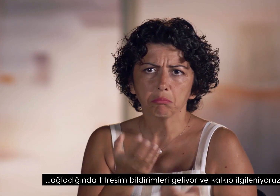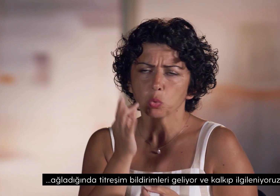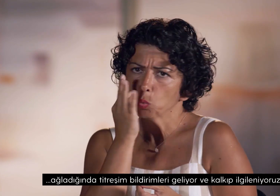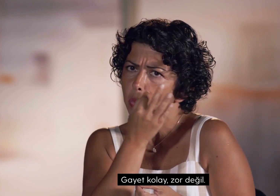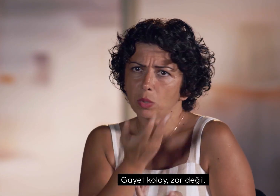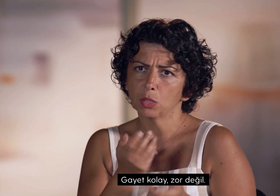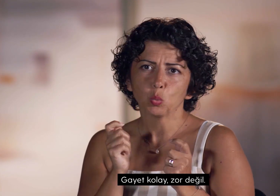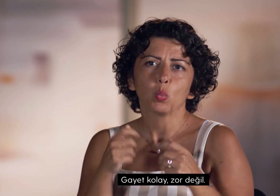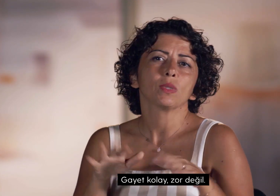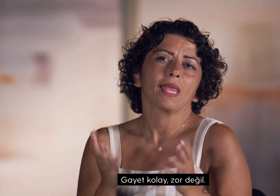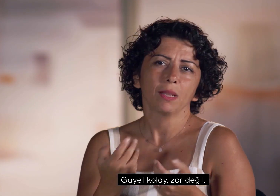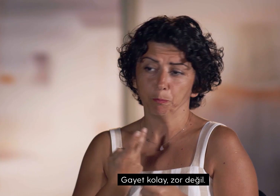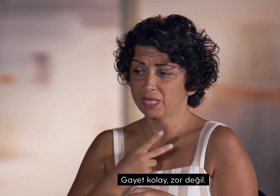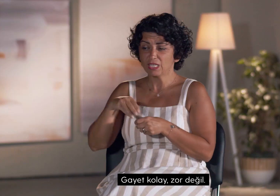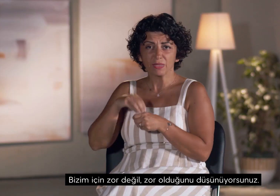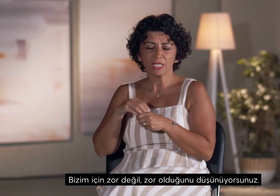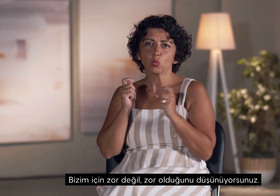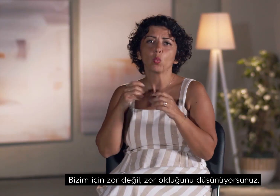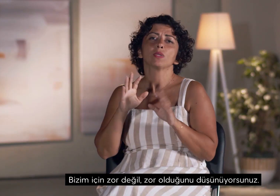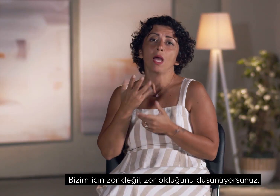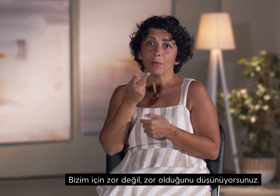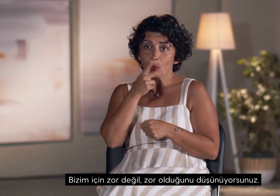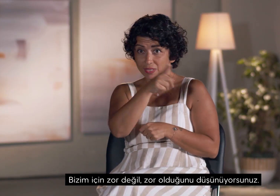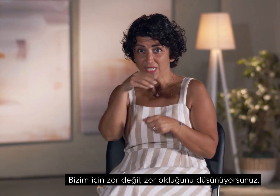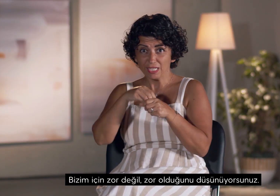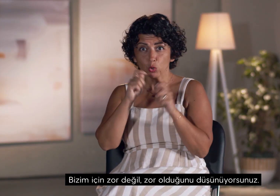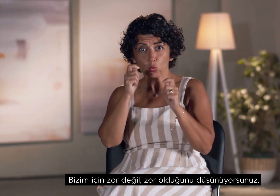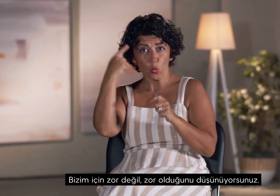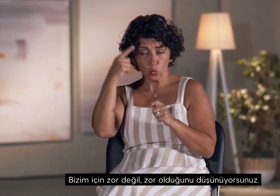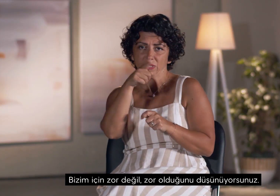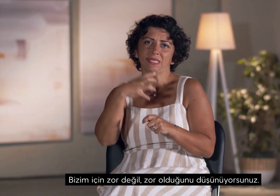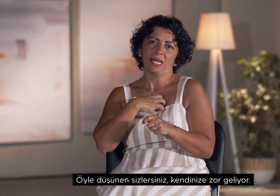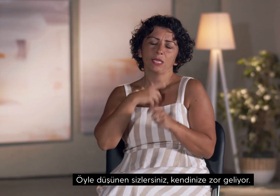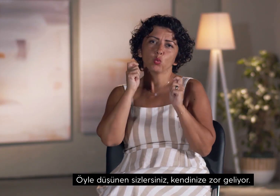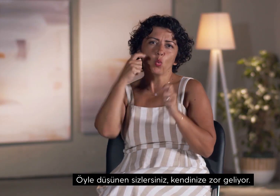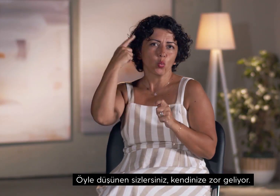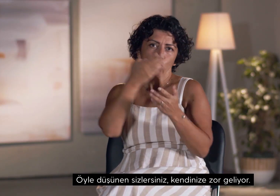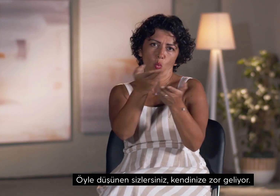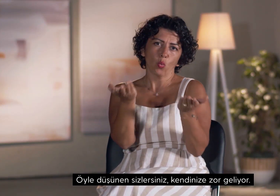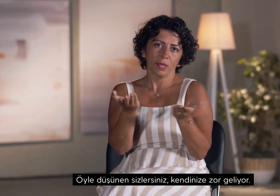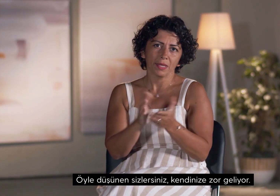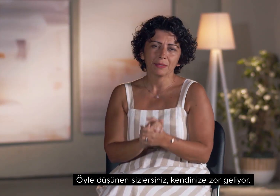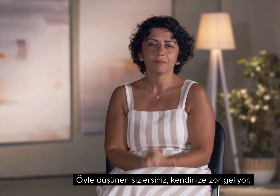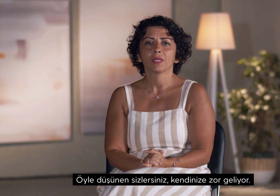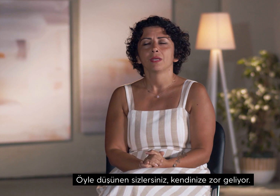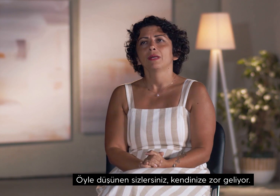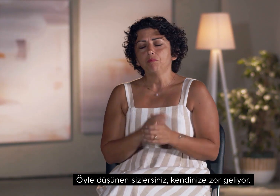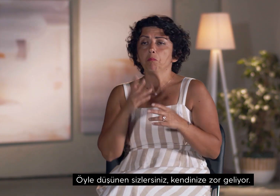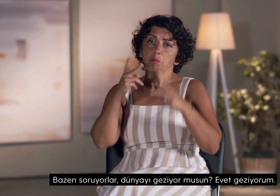ilgileniyoruz. Gayet kolay, zor değil. Bizim için zor değil, zor olduğunu düşünüyorsunuz. Öyle düşünen sizlersiniz, kendinize zor geliyor.